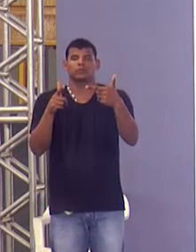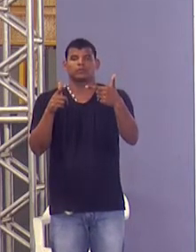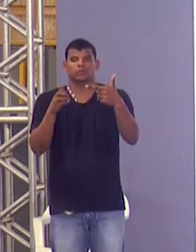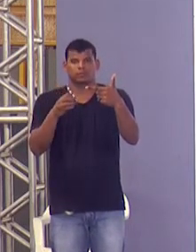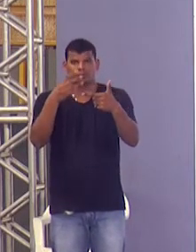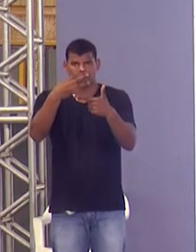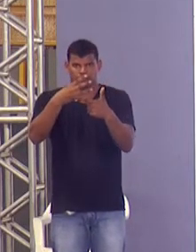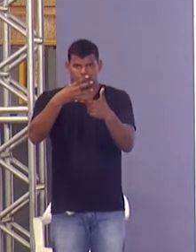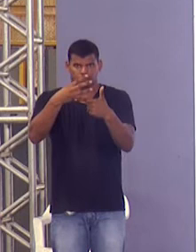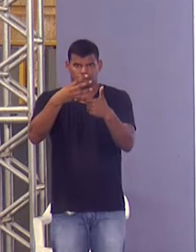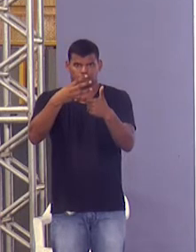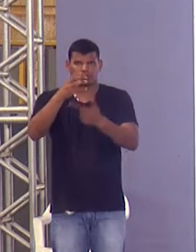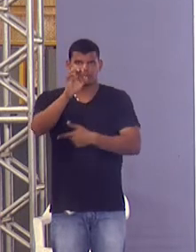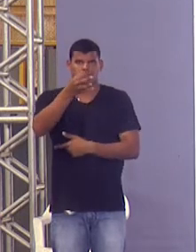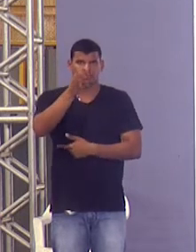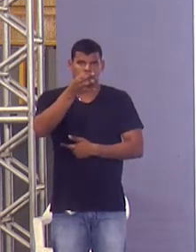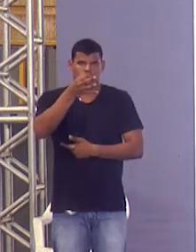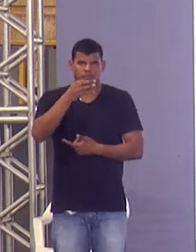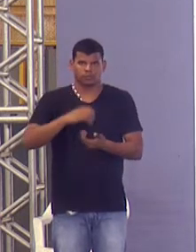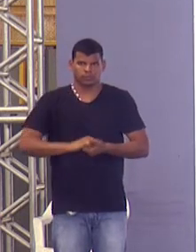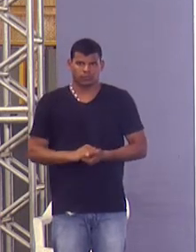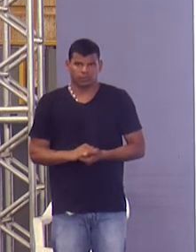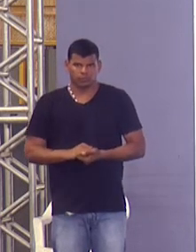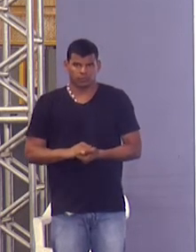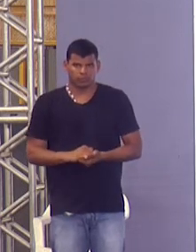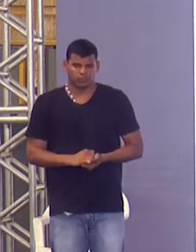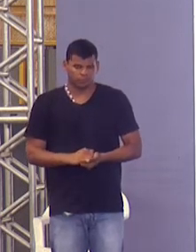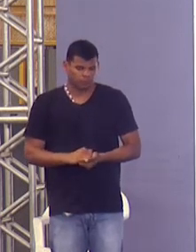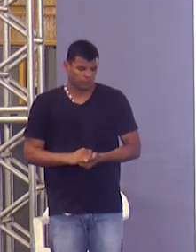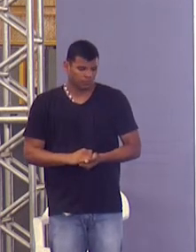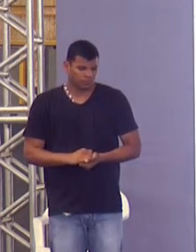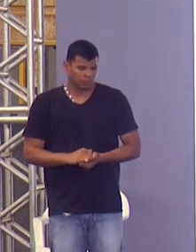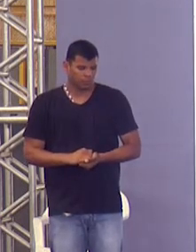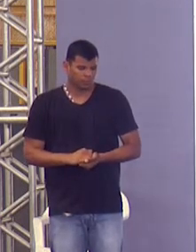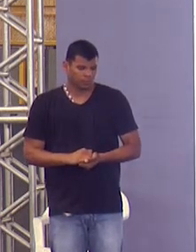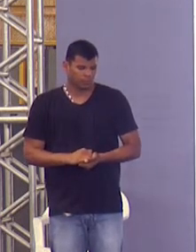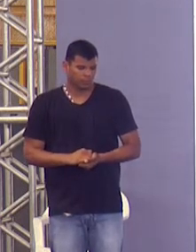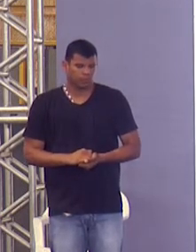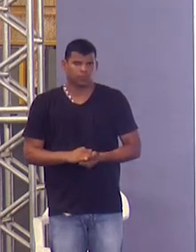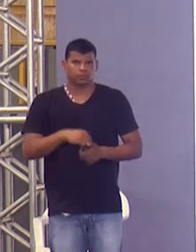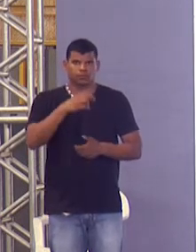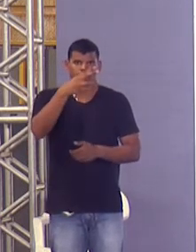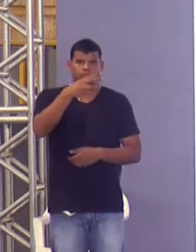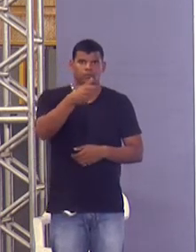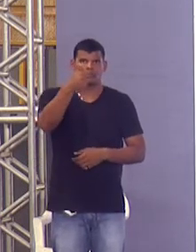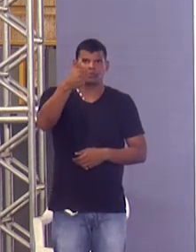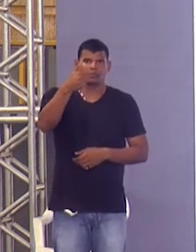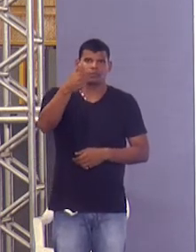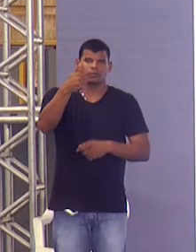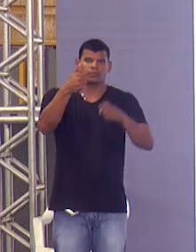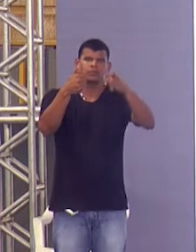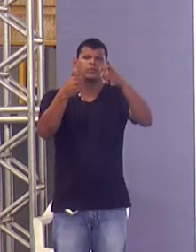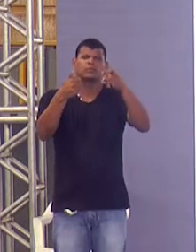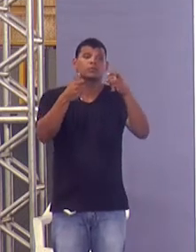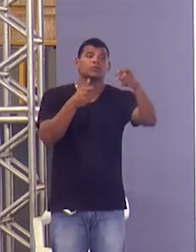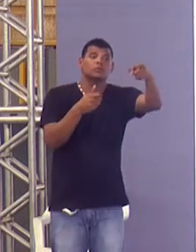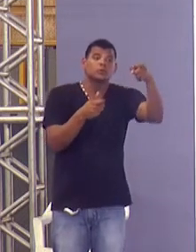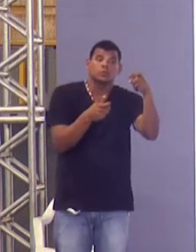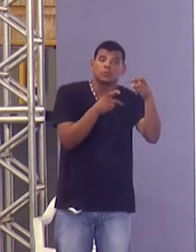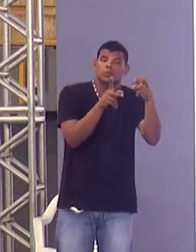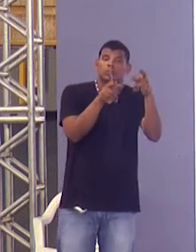3. Divida 93 por 3. Vai dar quanto? Vai dar o x lá do